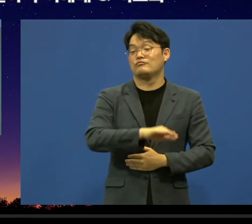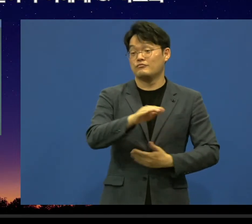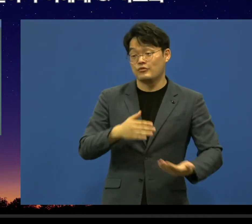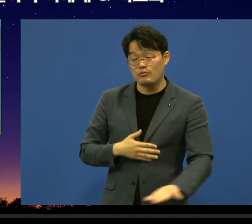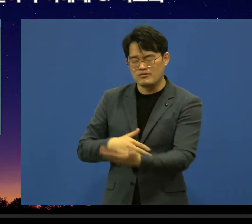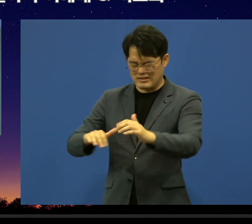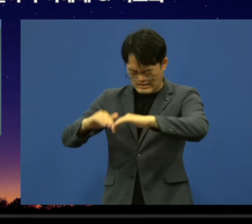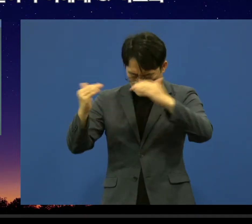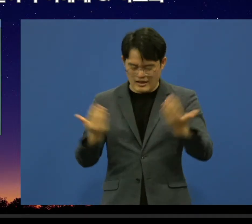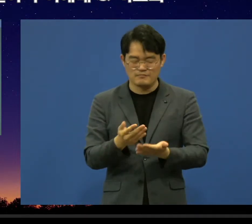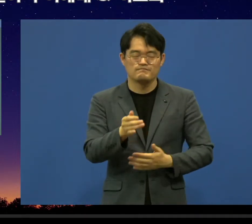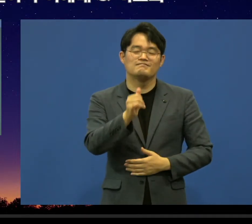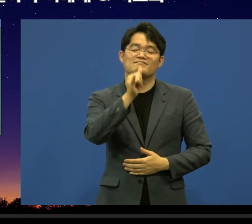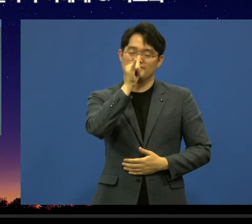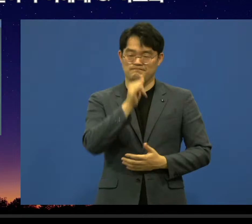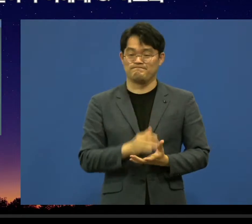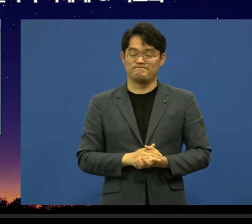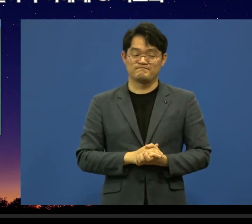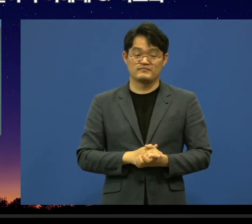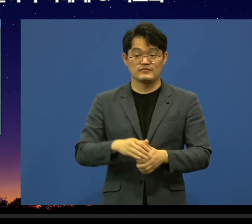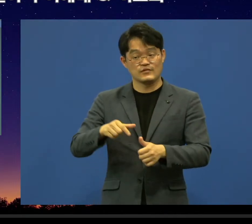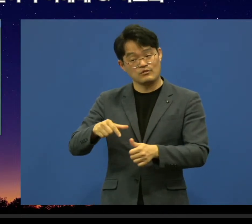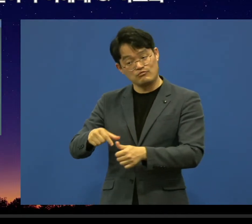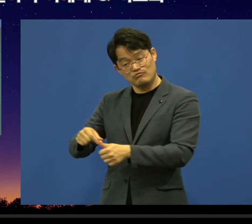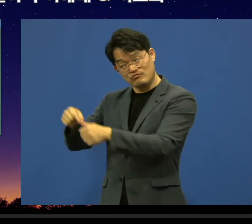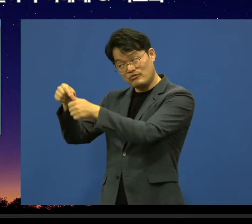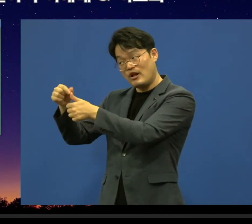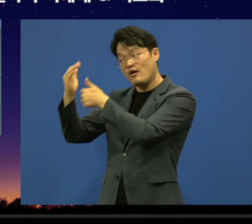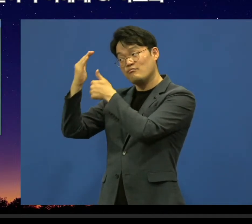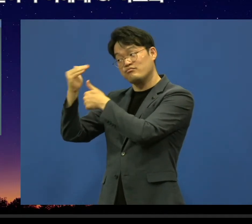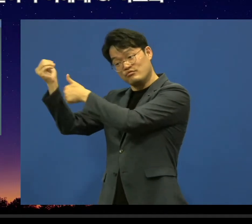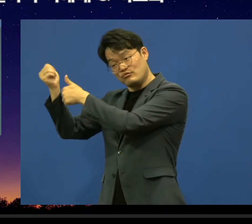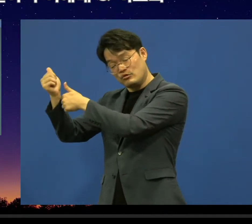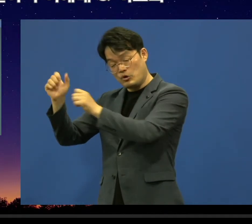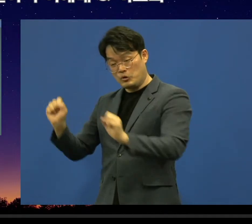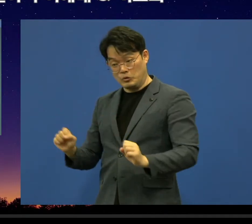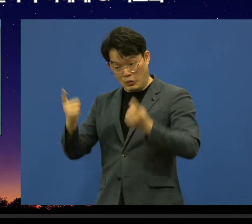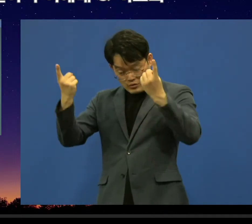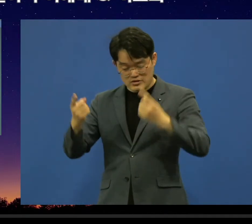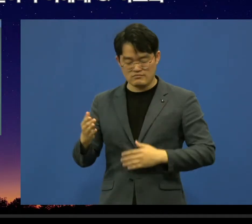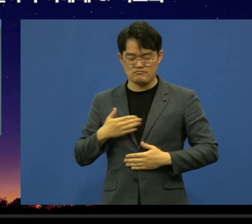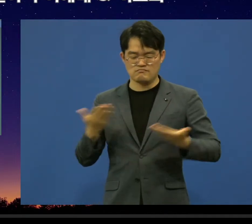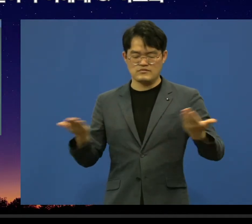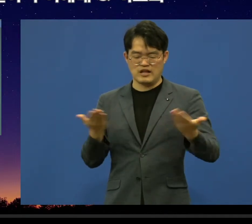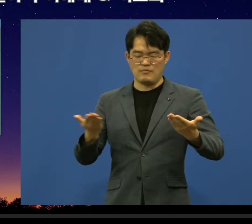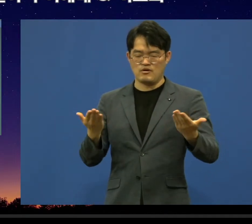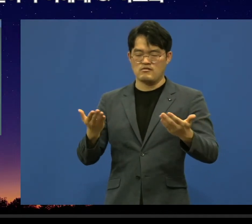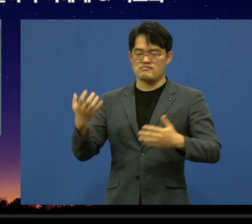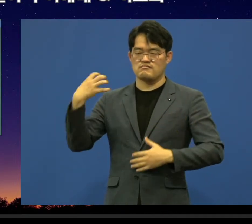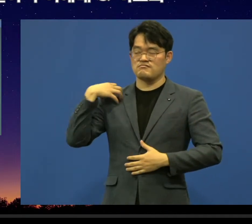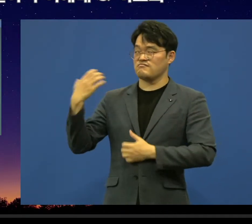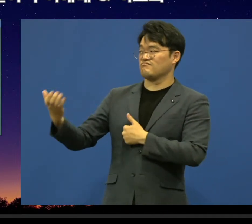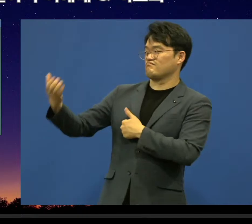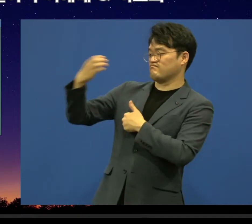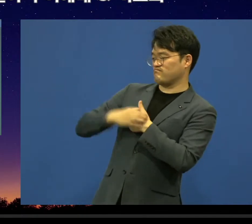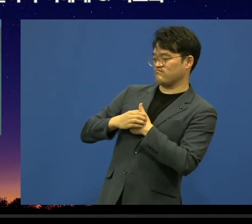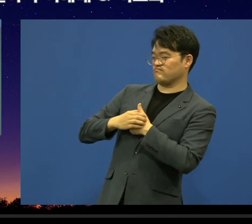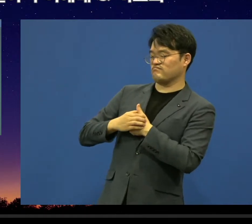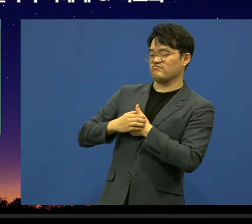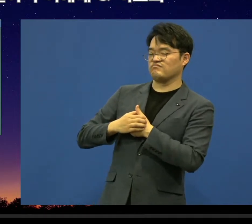있어요. 구원으로의 부르심과 더불어 사명으로의 부르심이 있습니다. 우리는 그